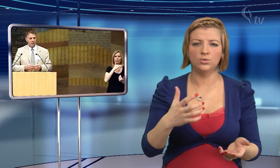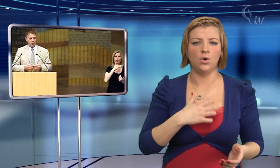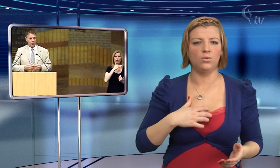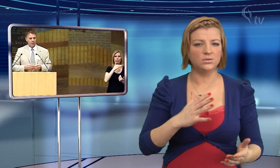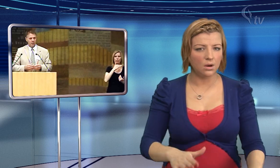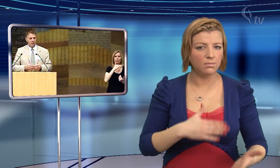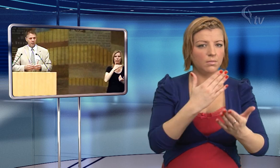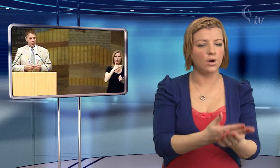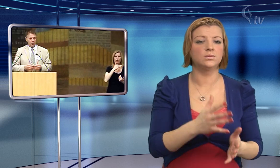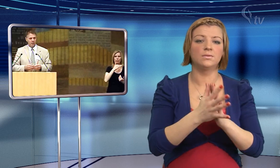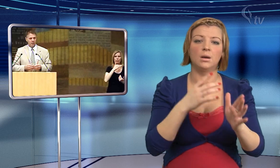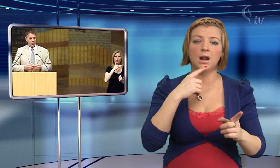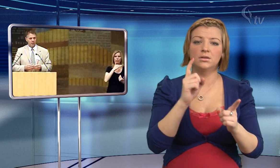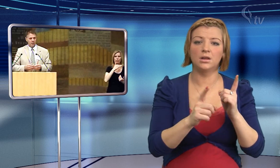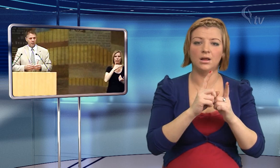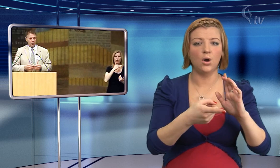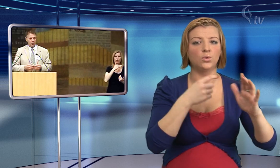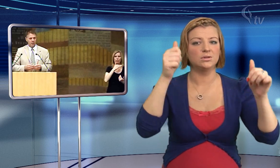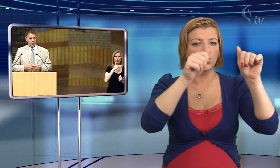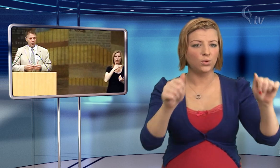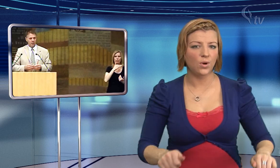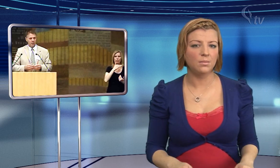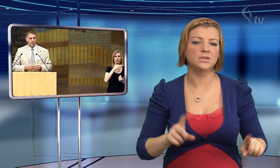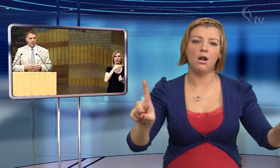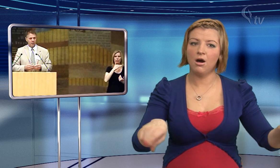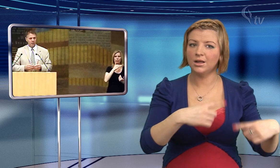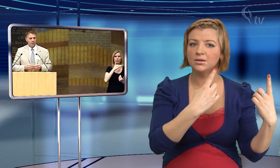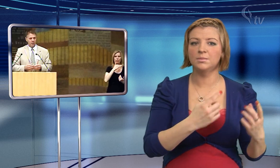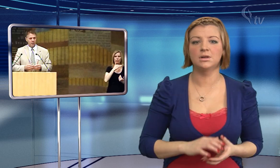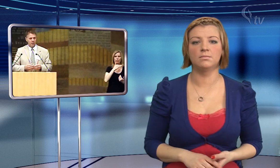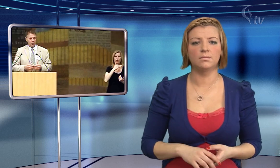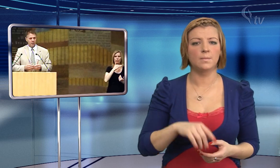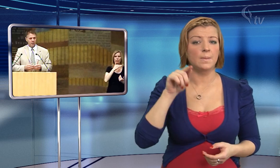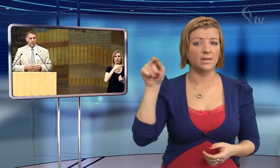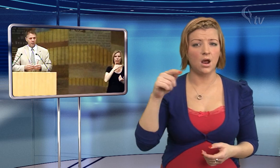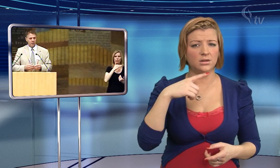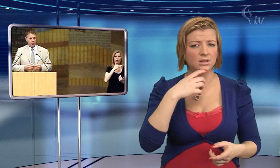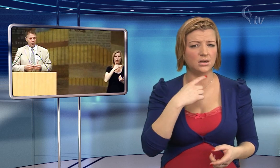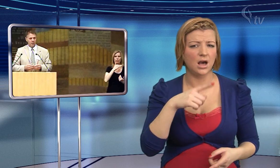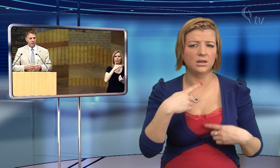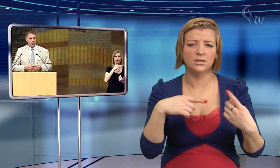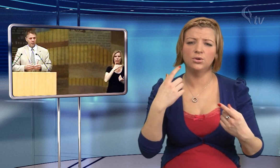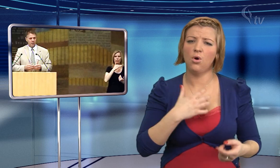kutse kujunemisele ja arendamisele. Konverentsil räägiti peamiselt tõlkide tööst ja